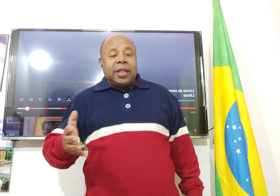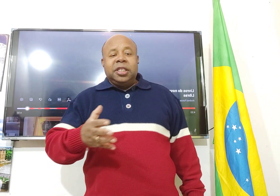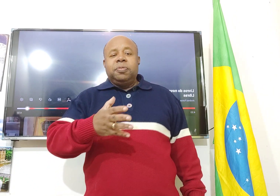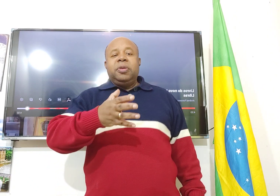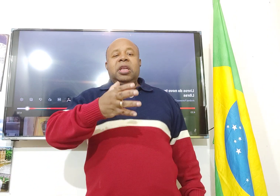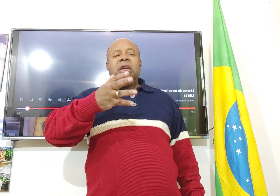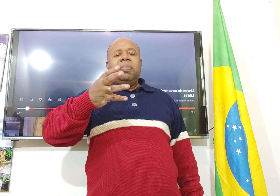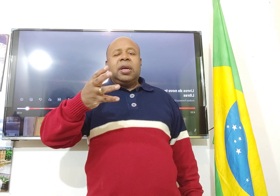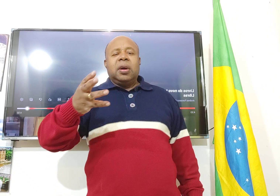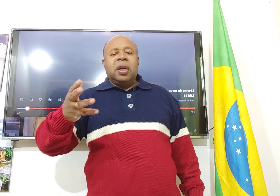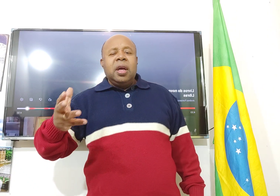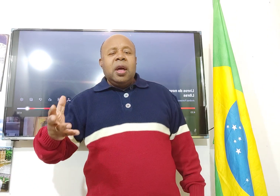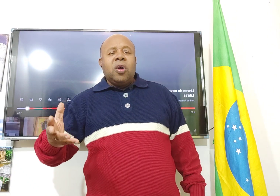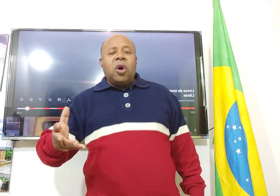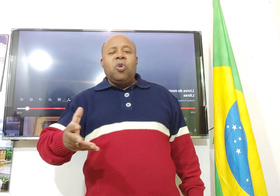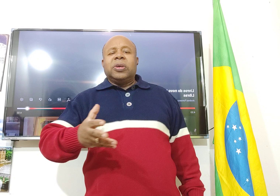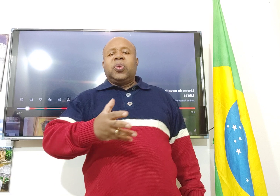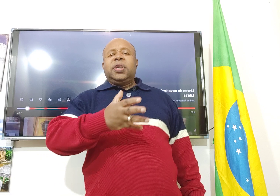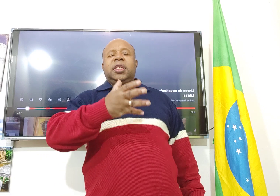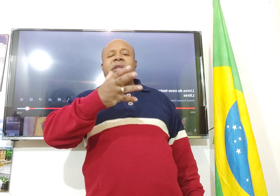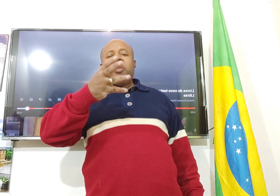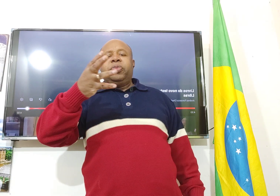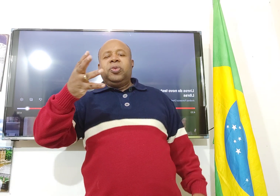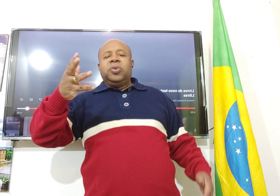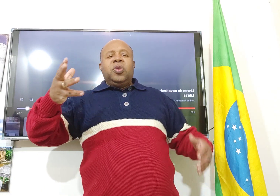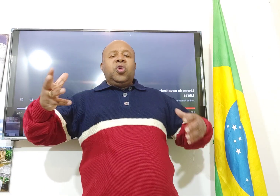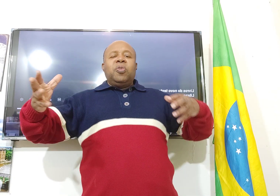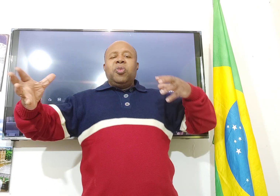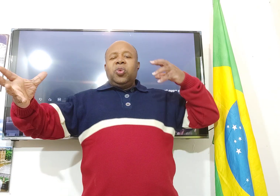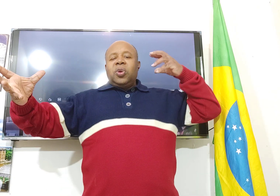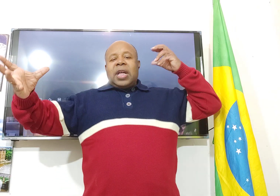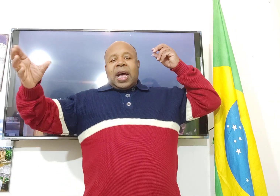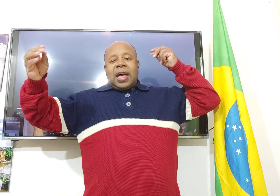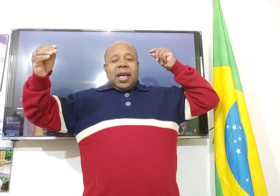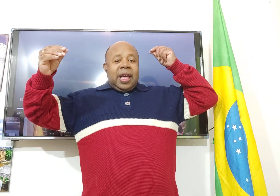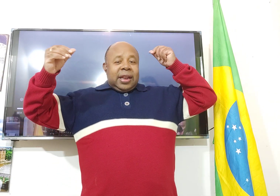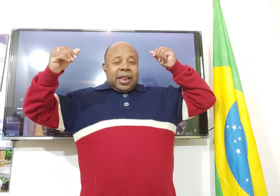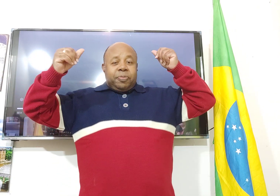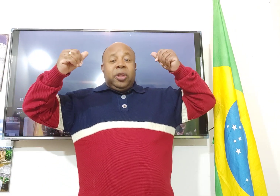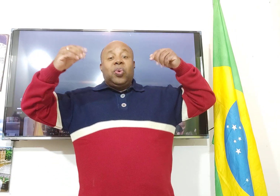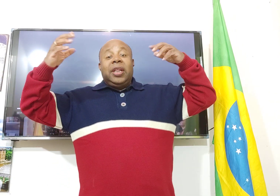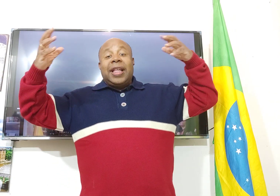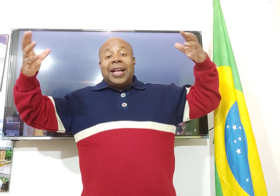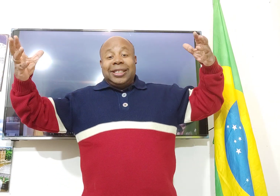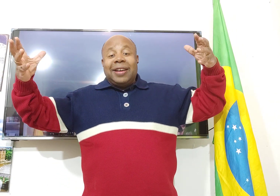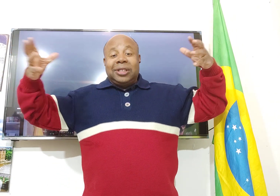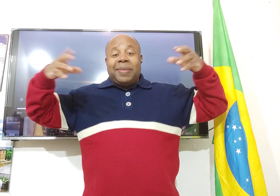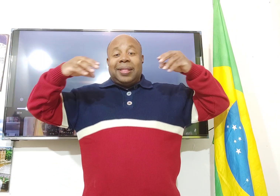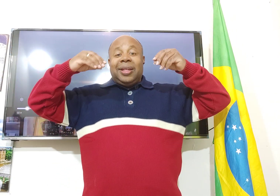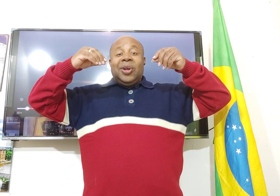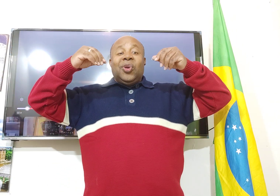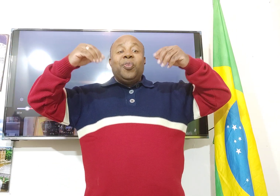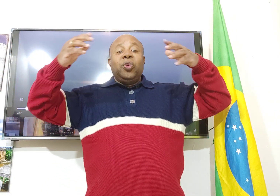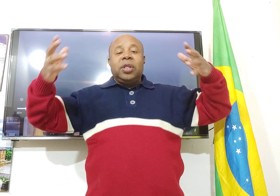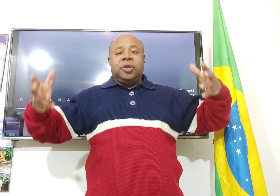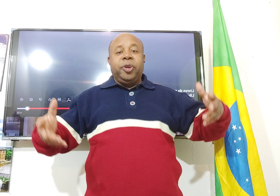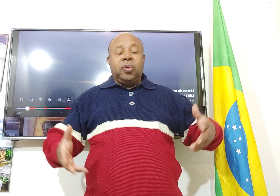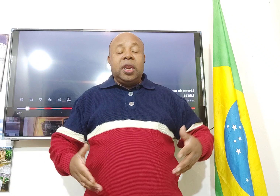passagens bíblicas, algumas coisas assim, tipo no mundo da espiritualidade, né? Vamos chamar assim, no mundo da